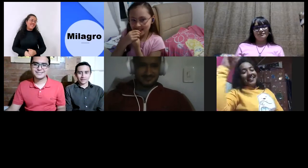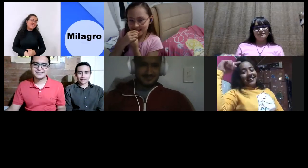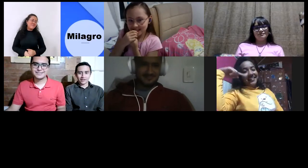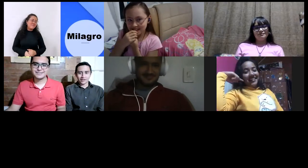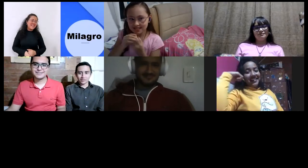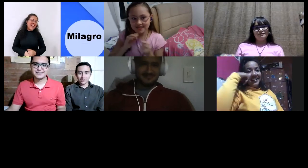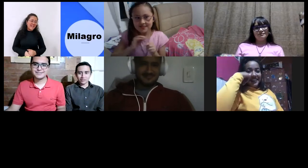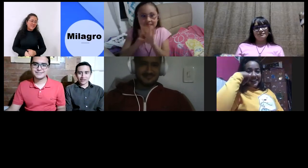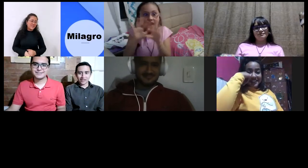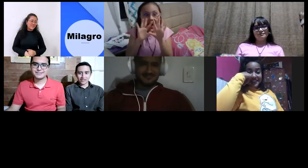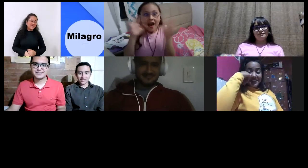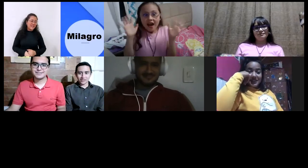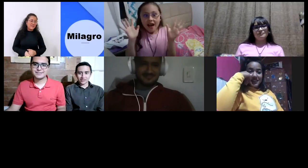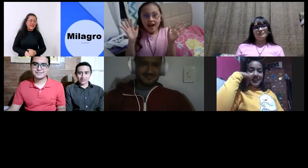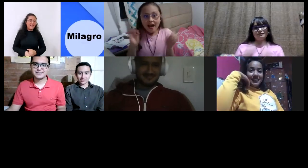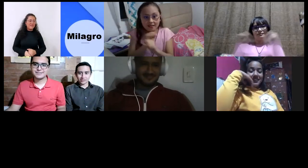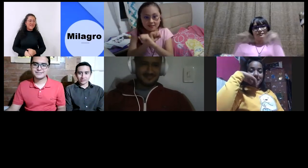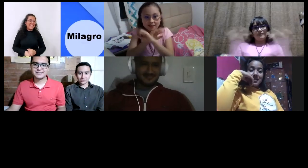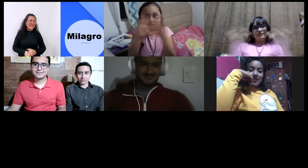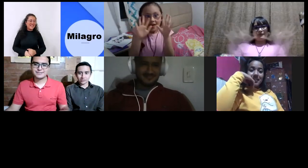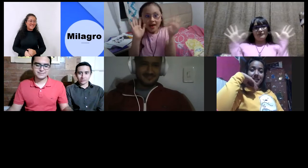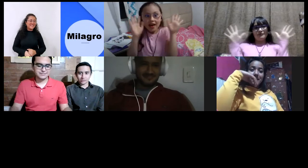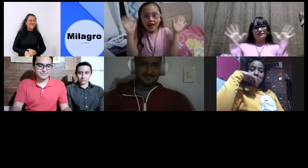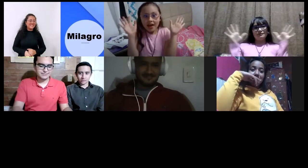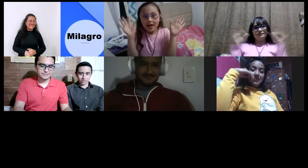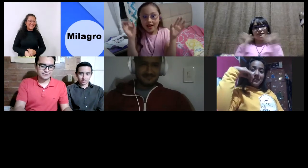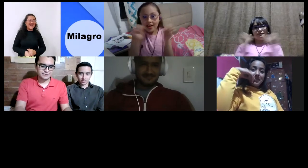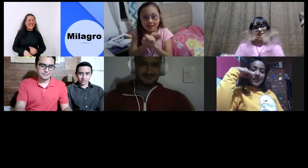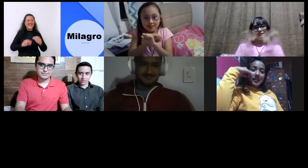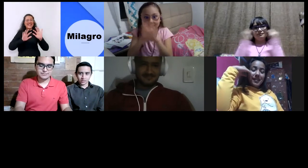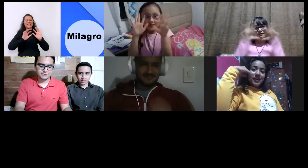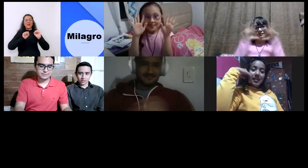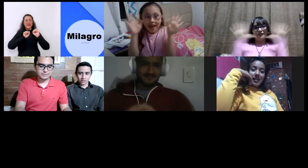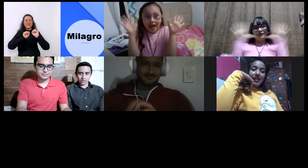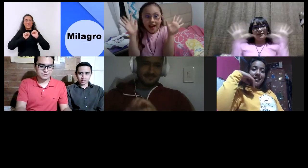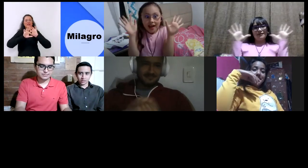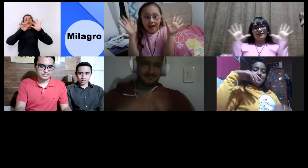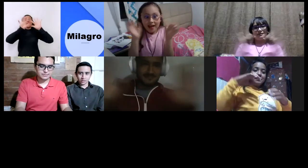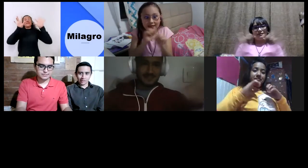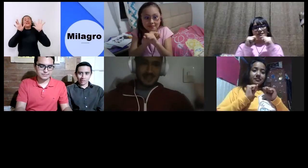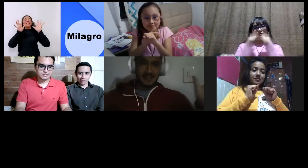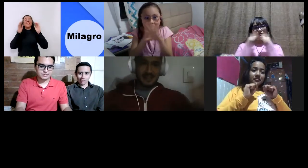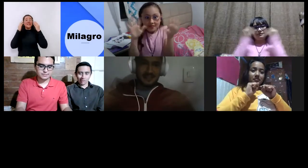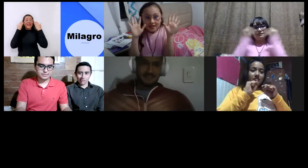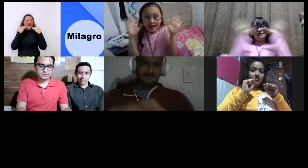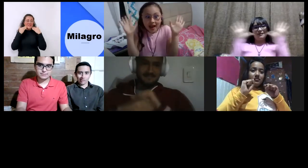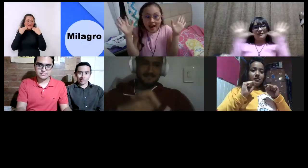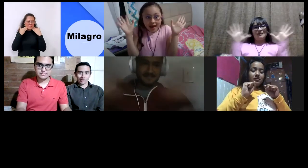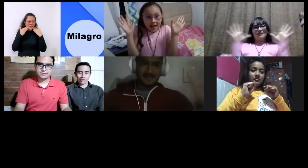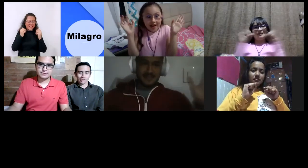Amén. Milagro. La palabra milagro. Ajá, es como así. Y la cara es muy